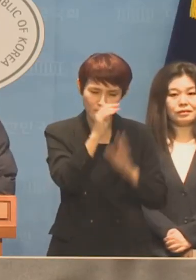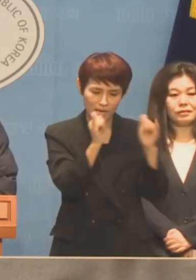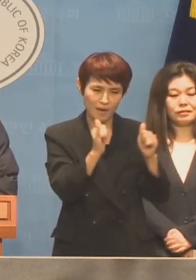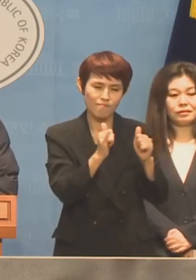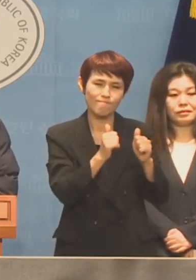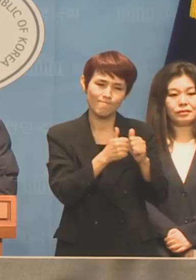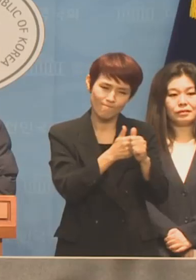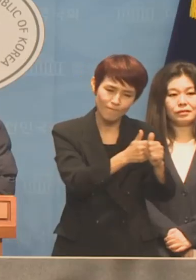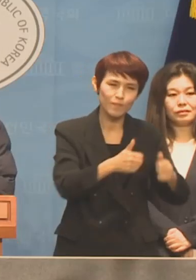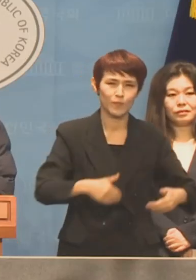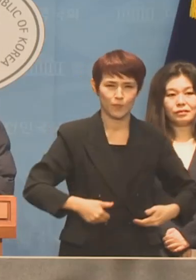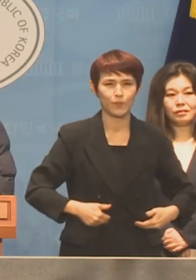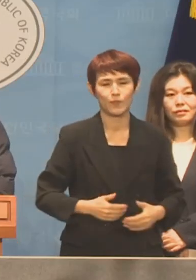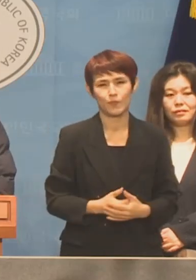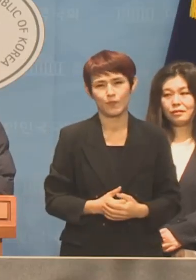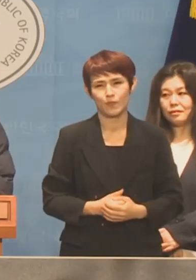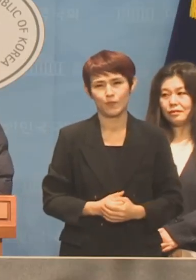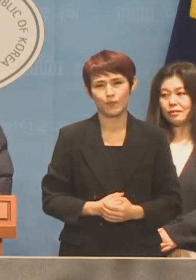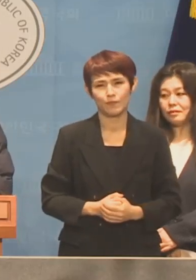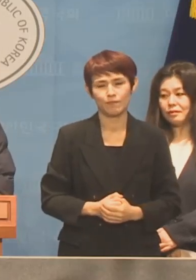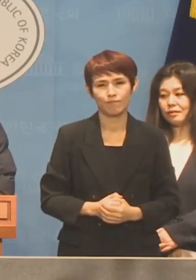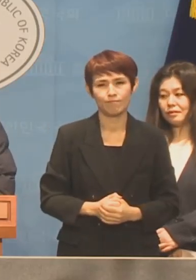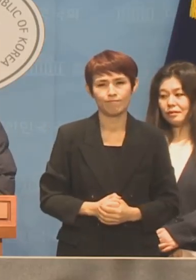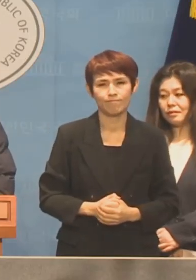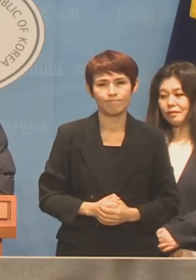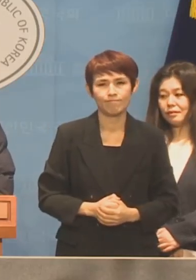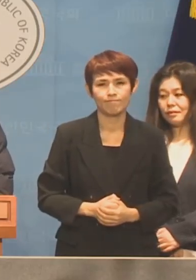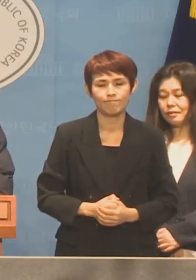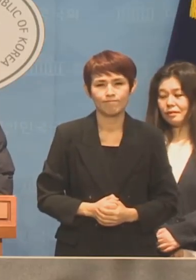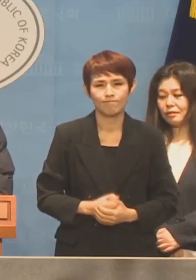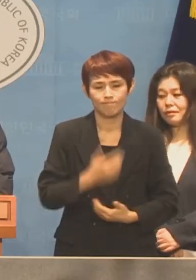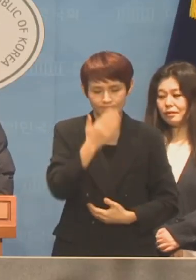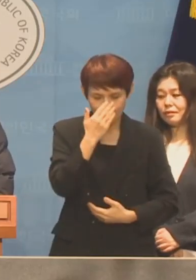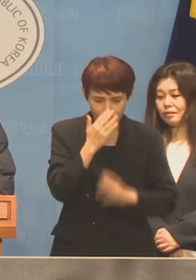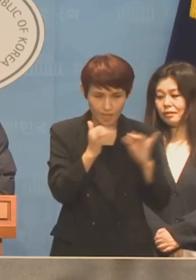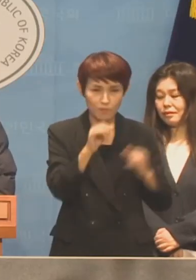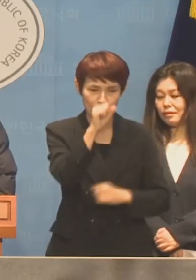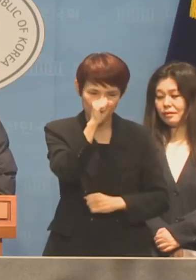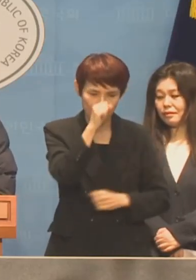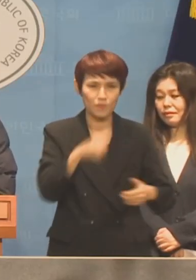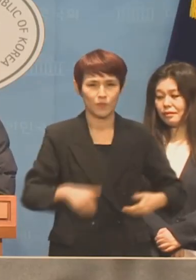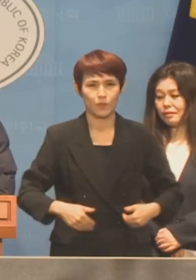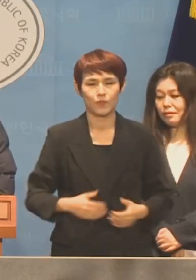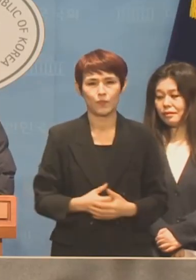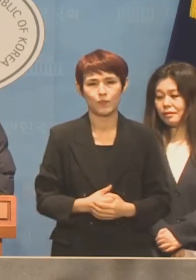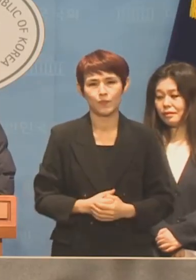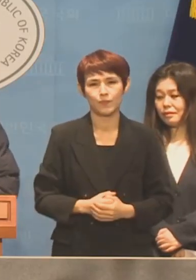좋은 사람들을 우리가 좋아해야 됩니다. 그래서